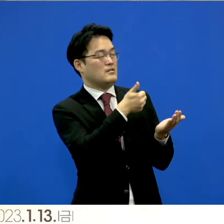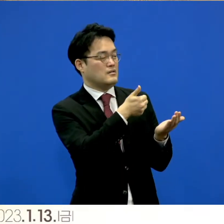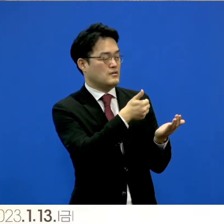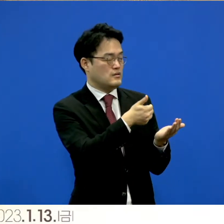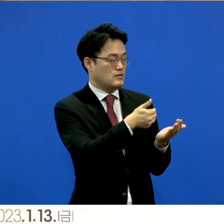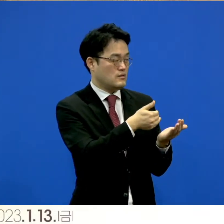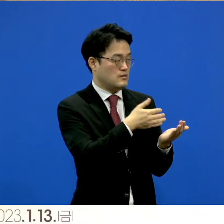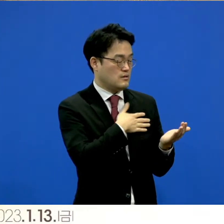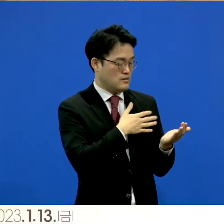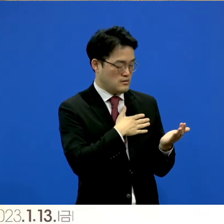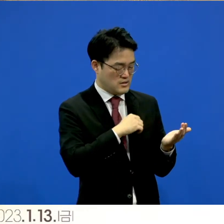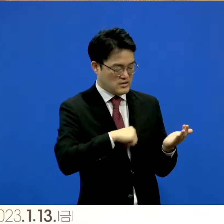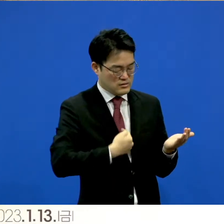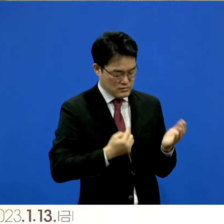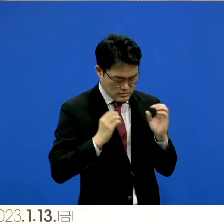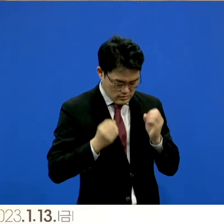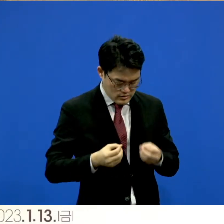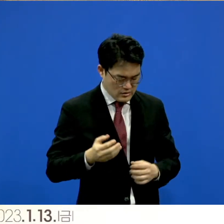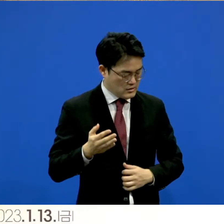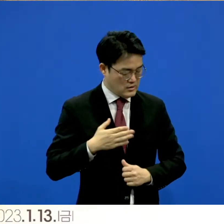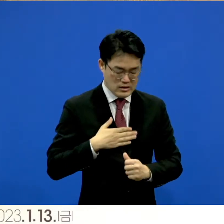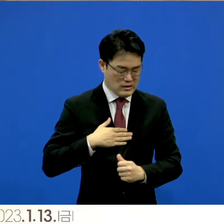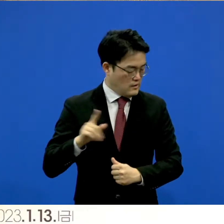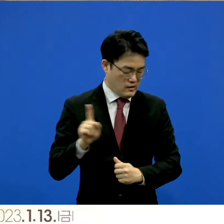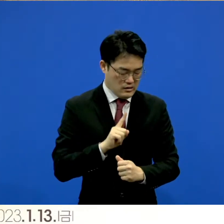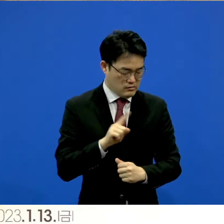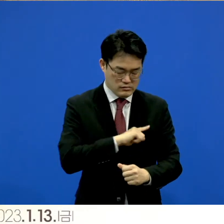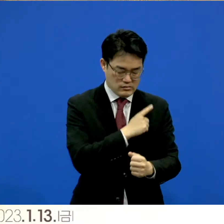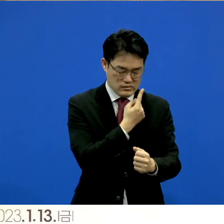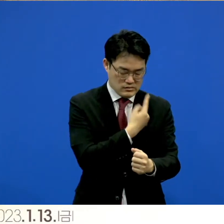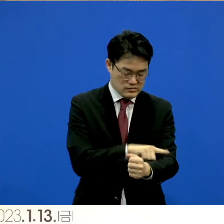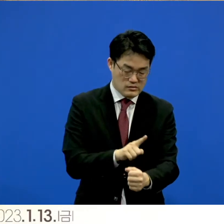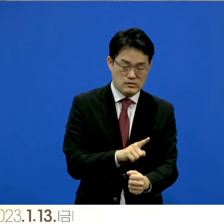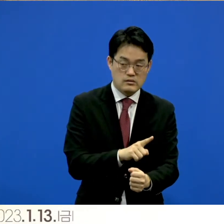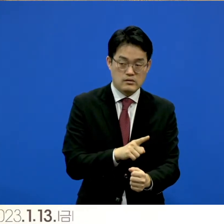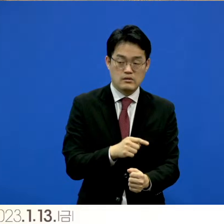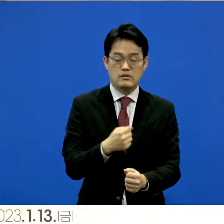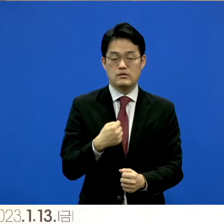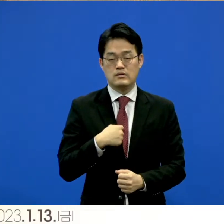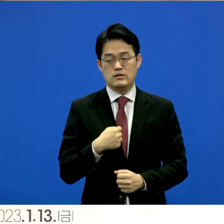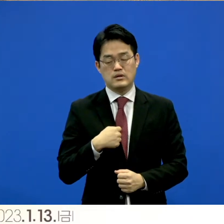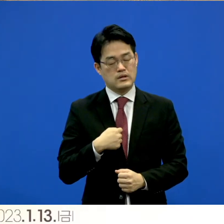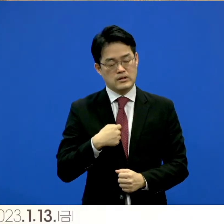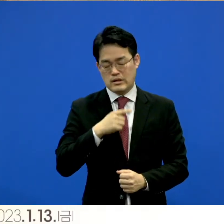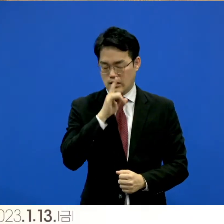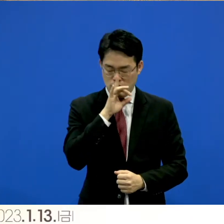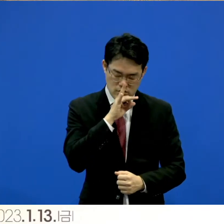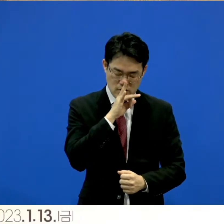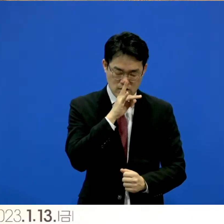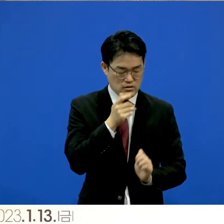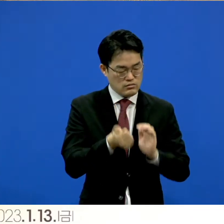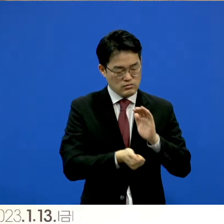있습니다. 여러분, 내가 나를 못났다고 여기면요, 답이 없습니다.